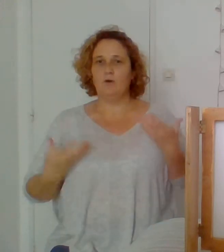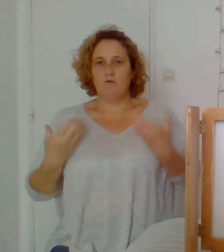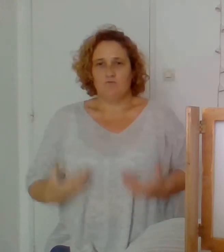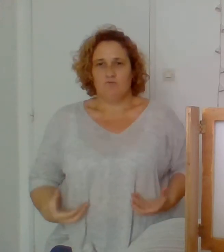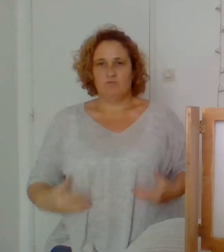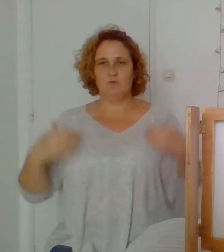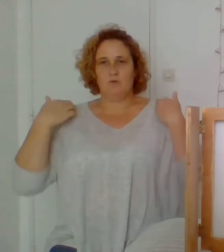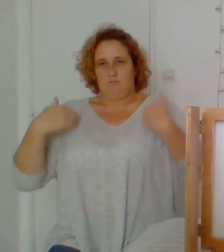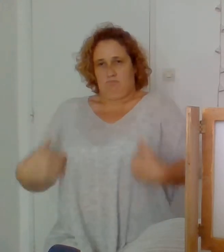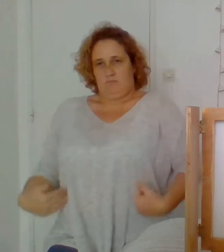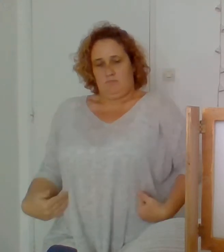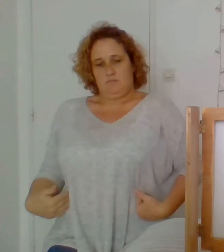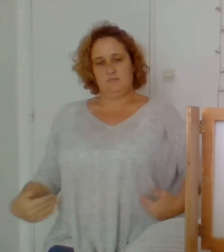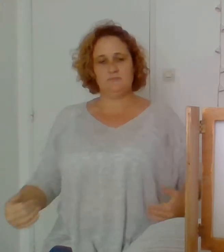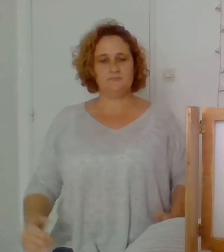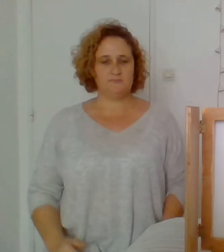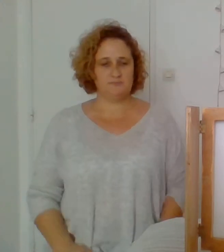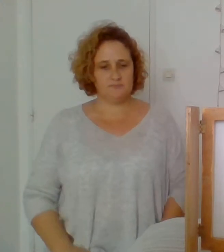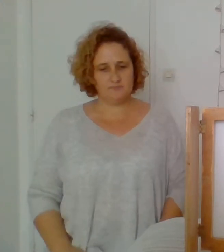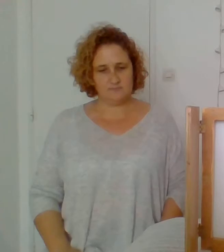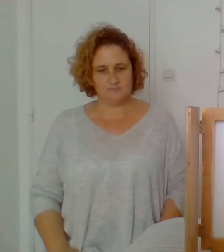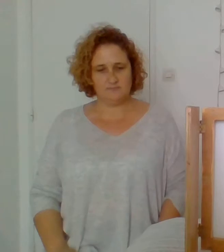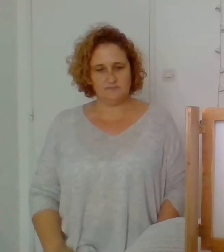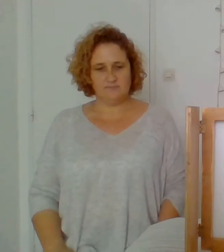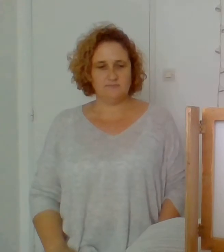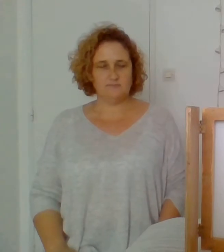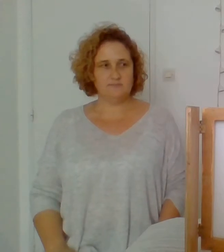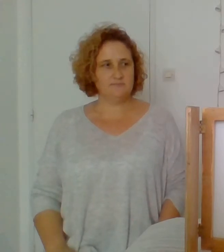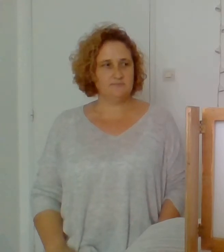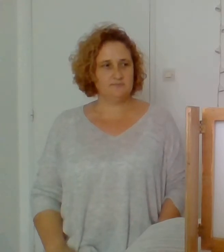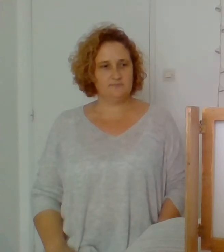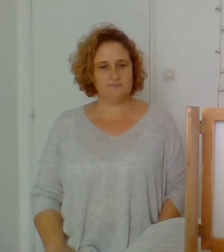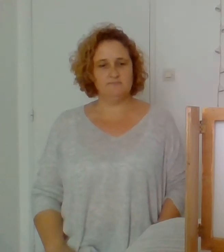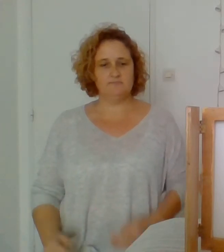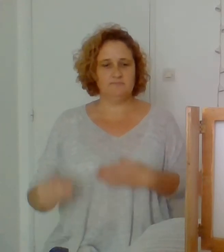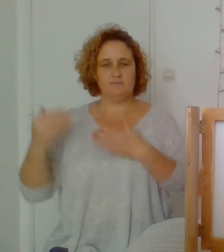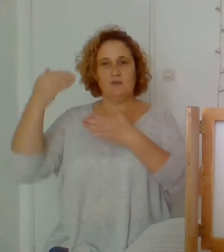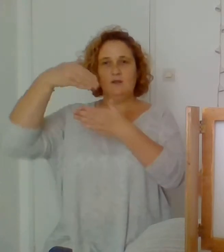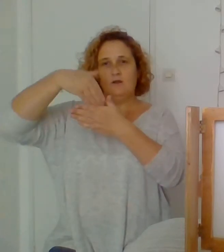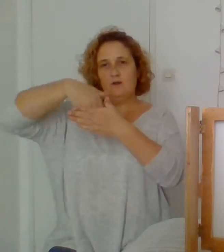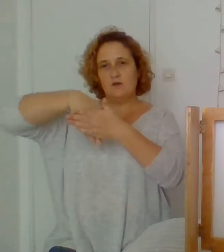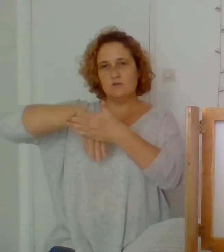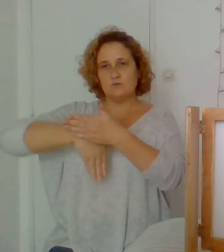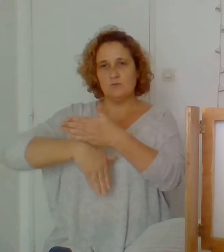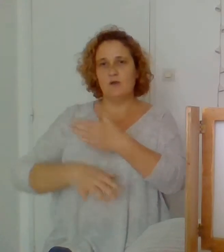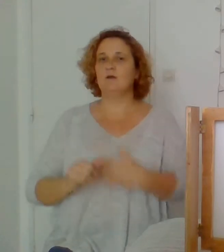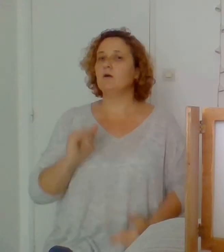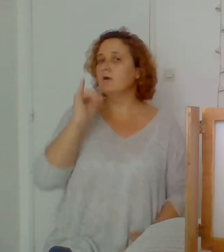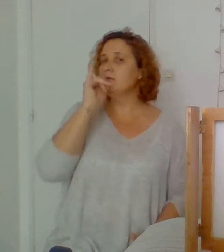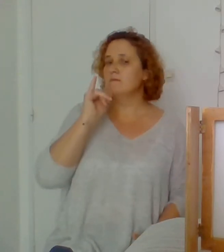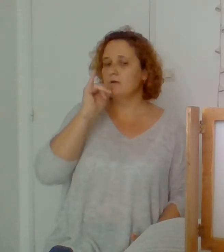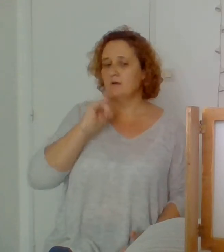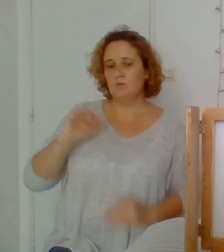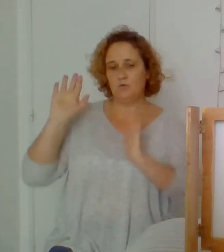être roi un soir